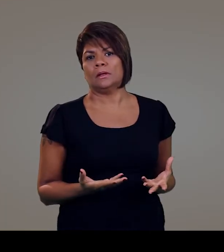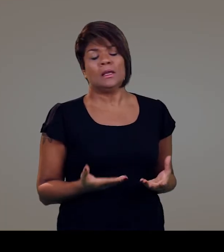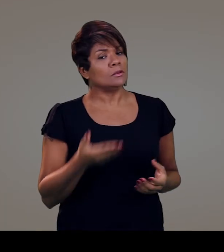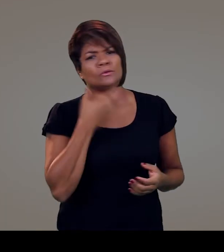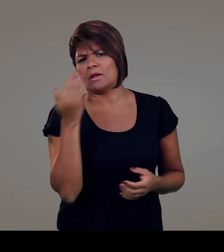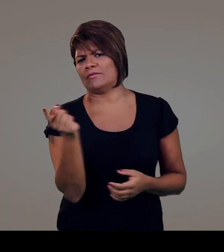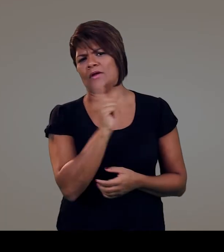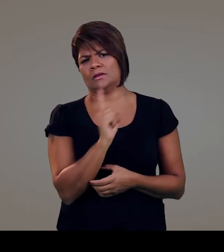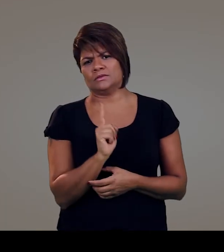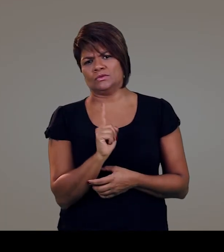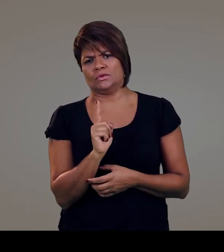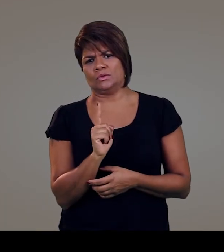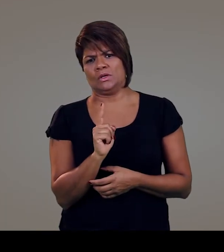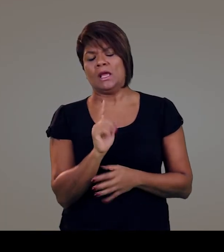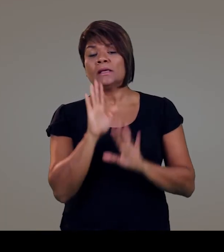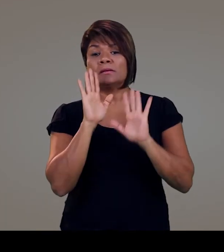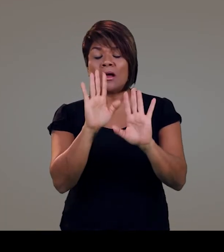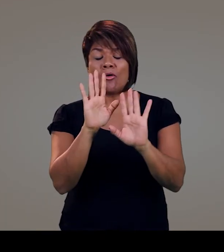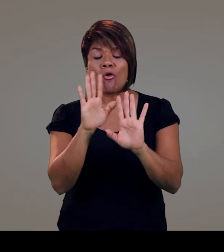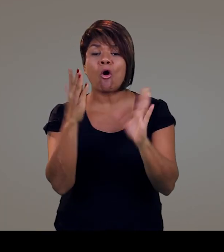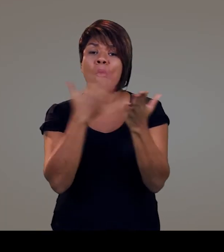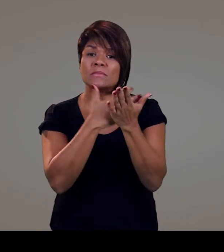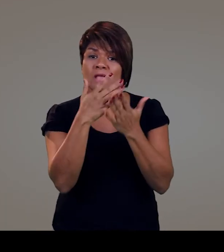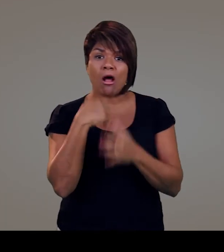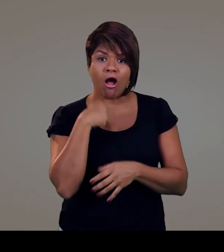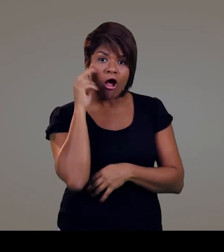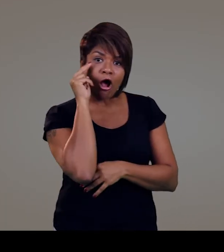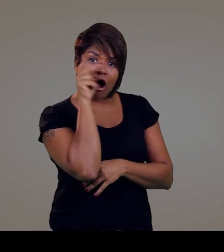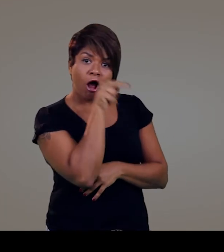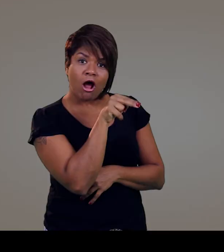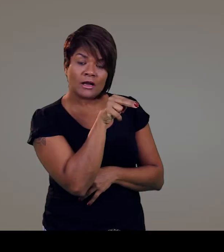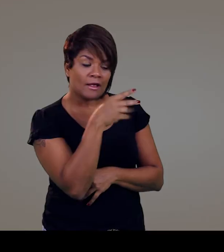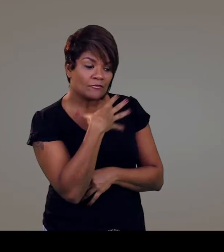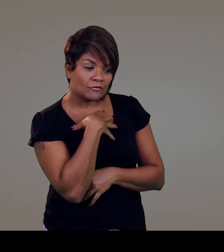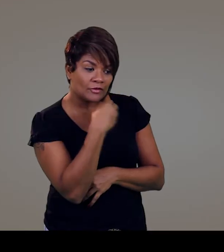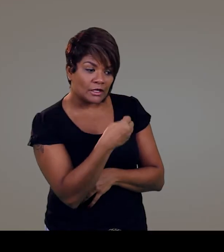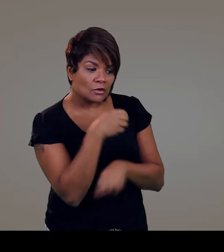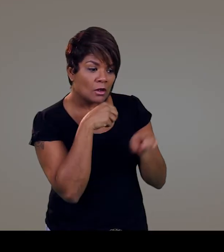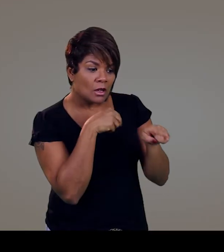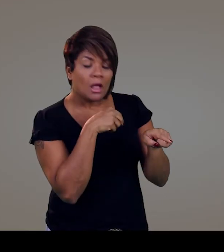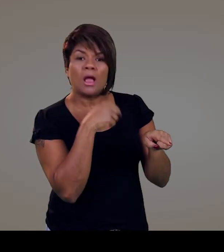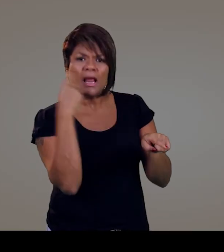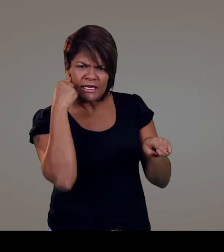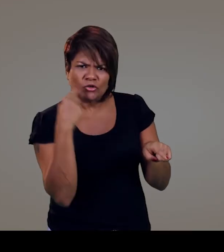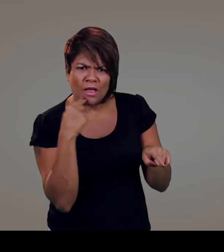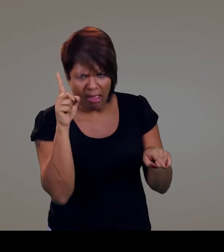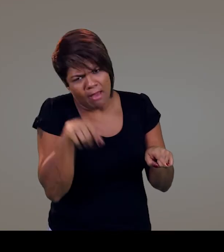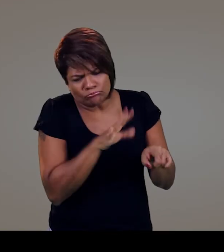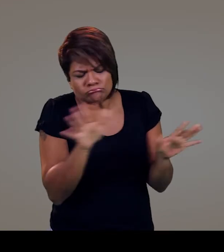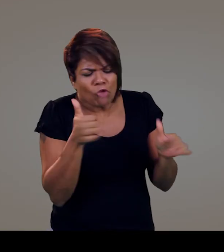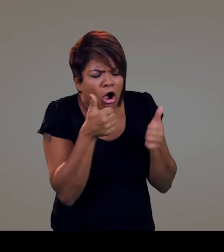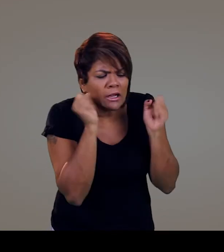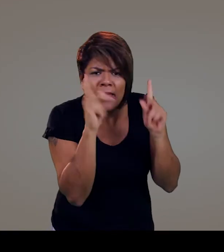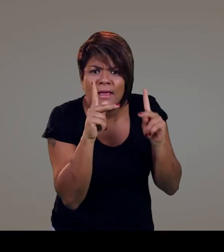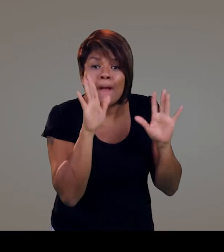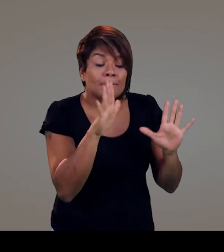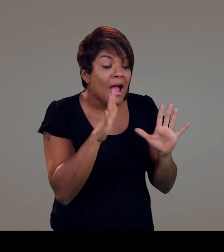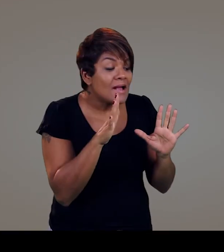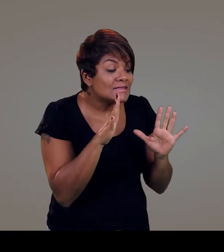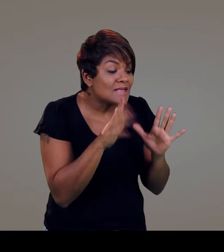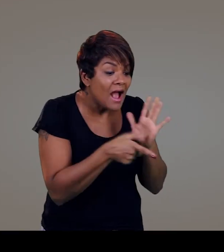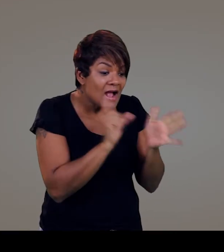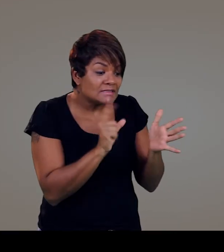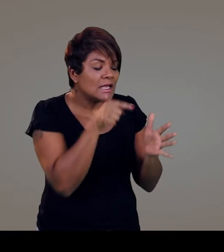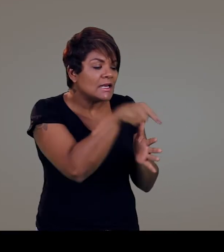vida. Mas olhar para o seu filho como pessoa, como ser amado e